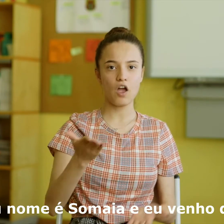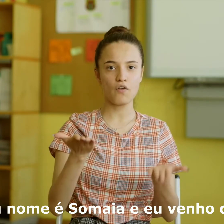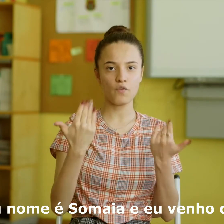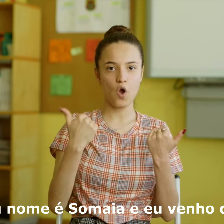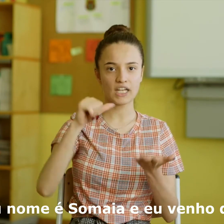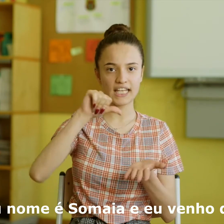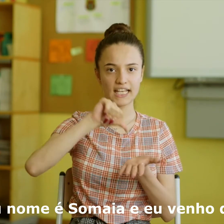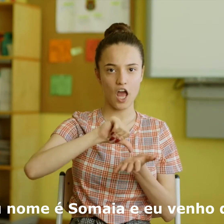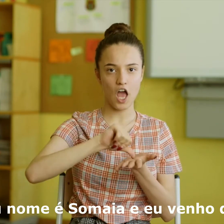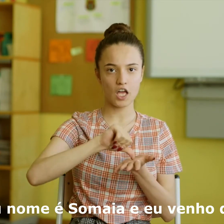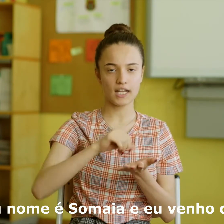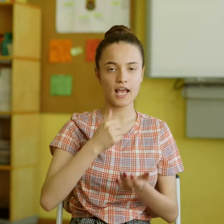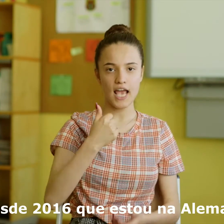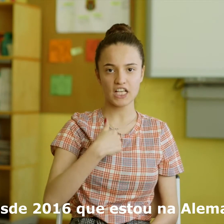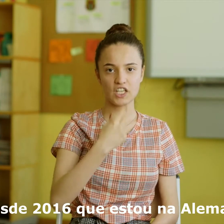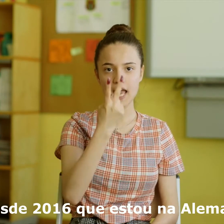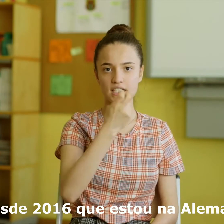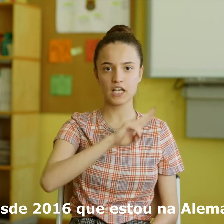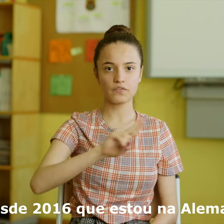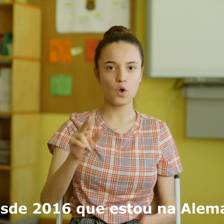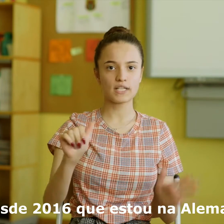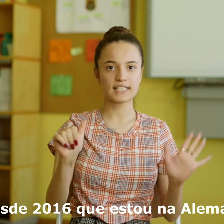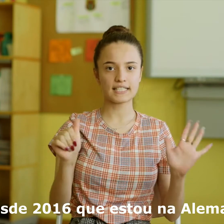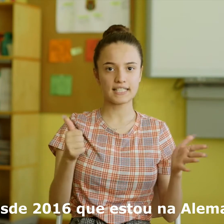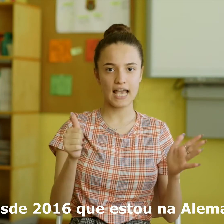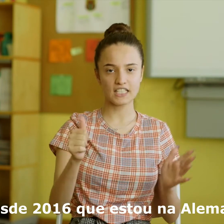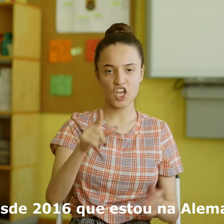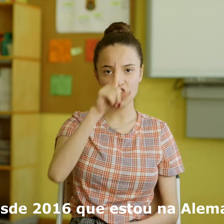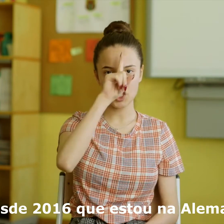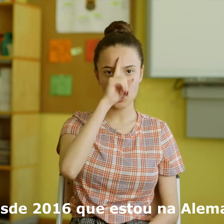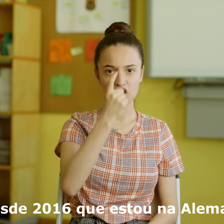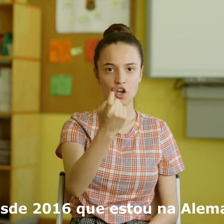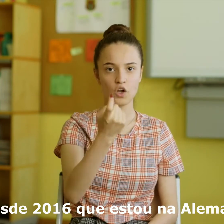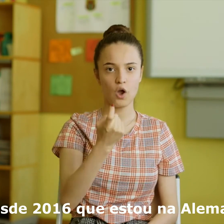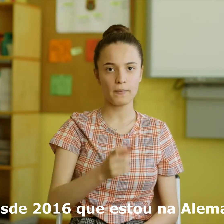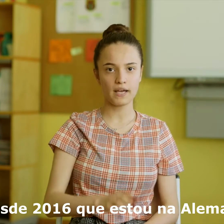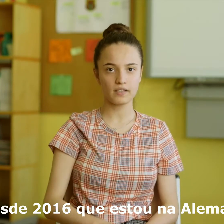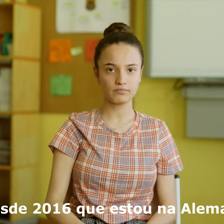e eu venho do Irão. Desde 2016 que estou na Alemanha.